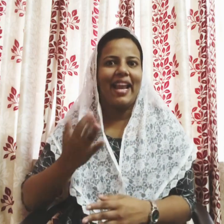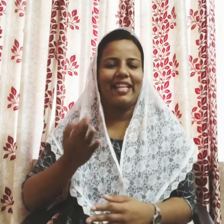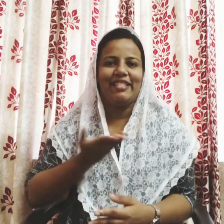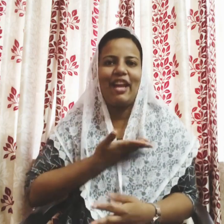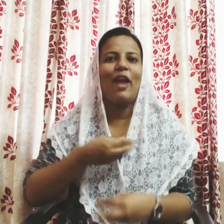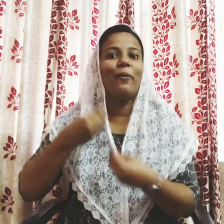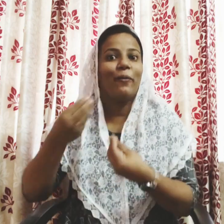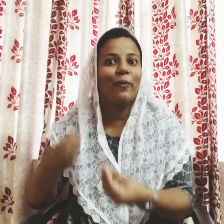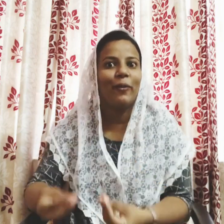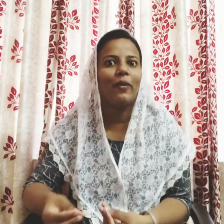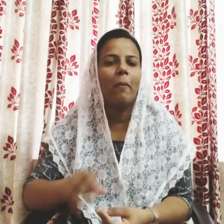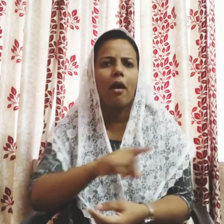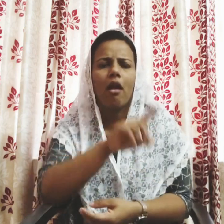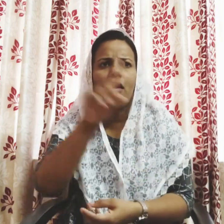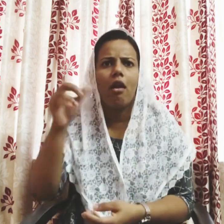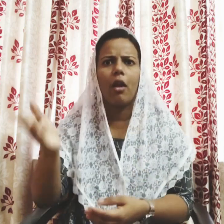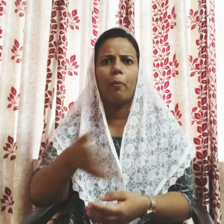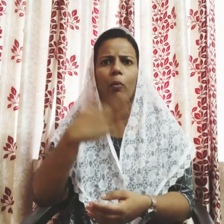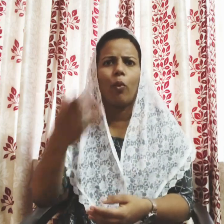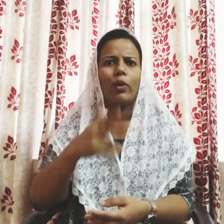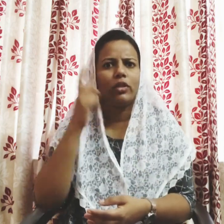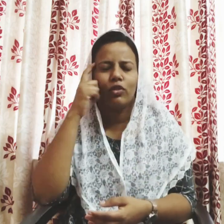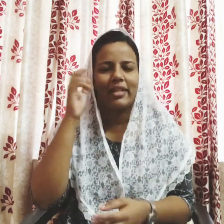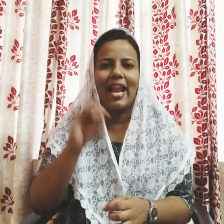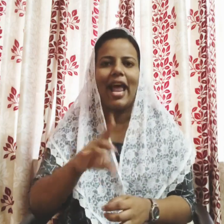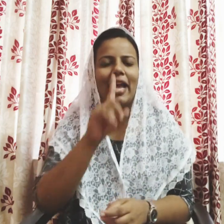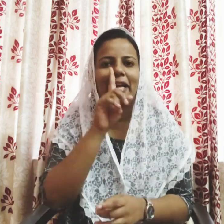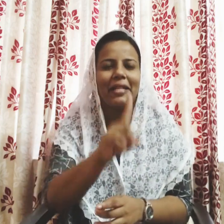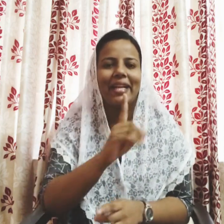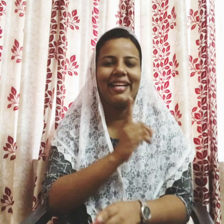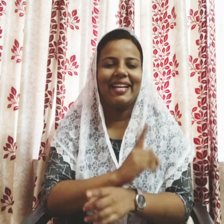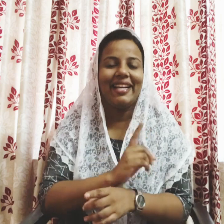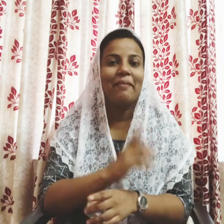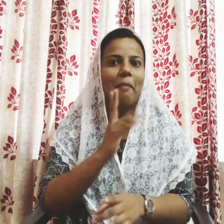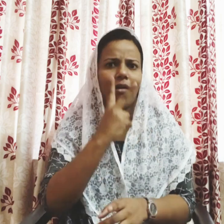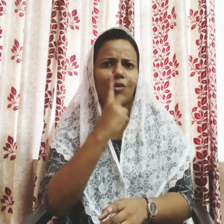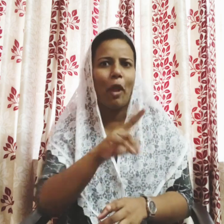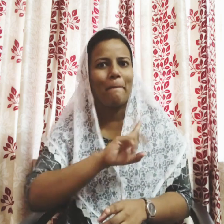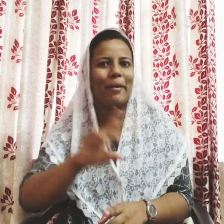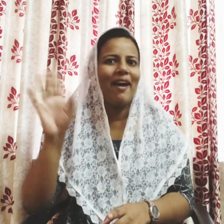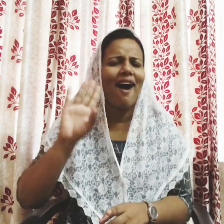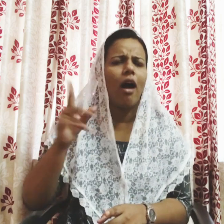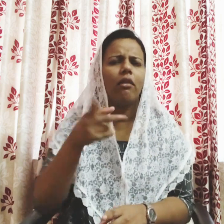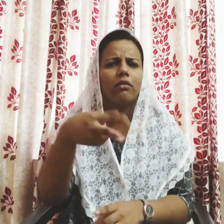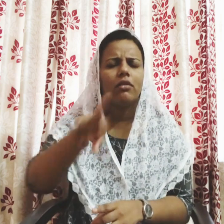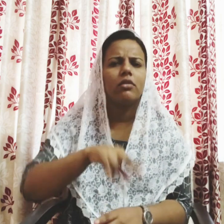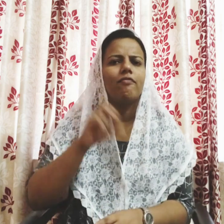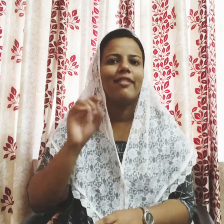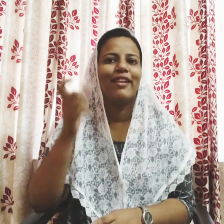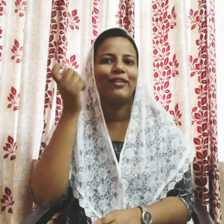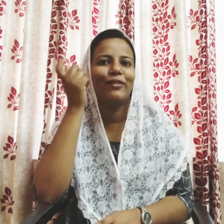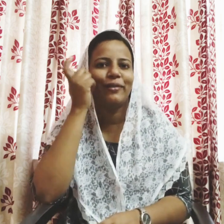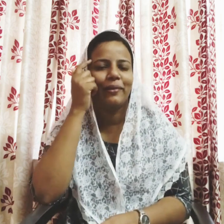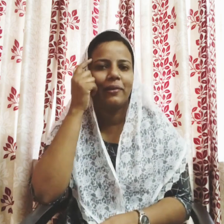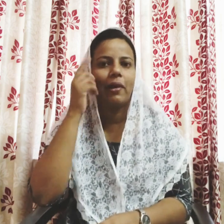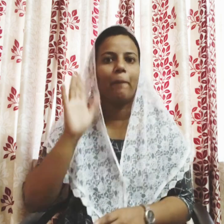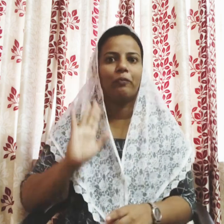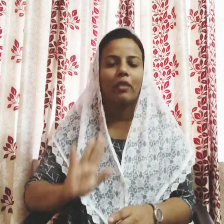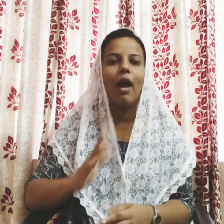ചെയ്തത് കൊണ്ട് എല്ലാവരും പോയപ്പോഴും ഇദ്ദേഹം ശ്രദ്ധിച്ചില്ല. എന്നാൽ ഗ്രീറ്റ് ചെയ്യുന്ന മനുഷ്യൻ ഇതുവരെ ഇറങ്ങിയില്ലല്ലോ എന്ന് സെക്യൂരിറ്റി ചിന്തിച്ചത് കൊണ്ട്